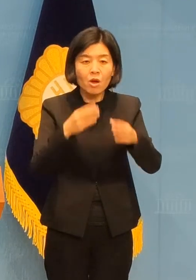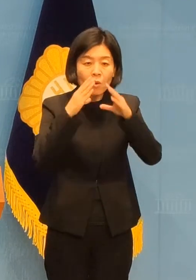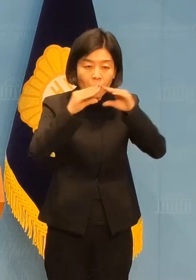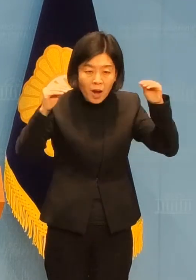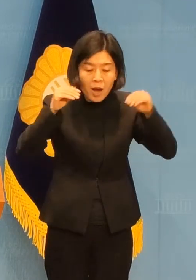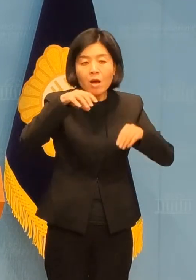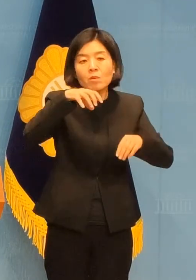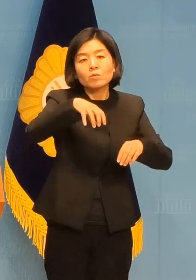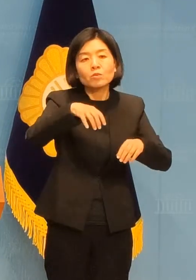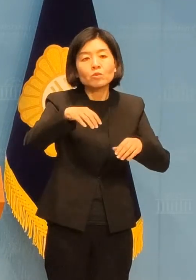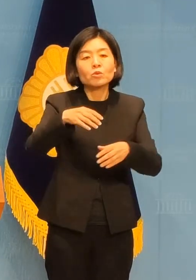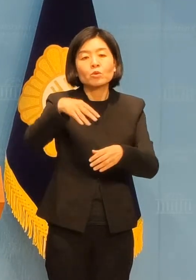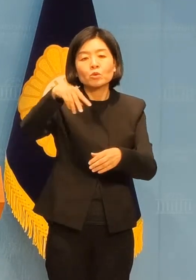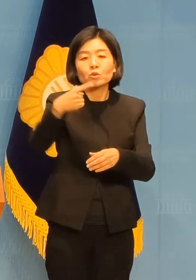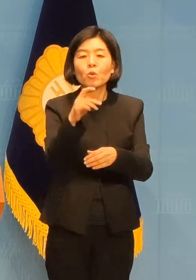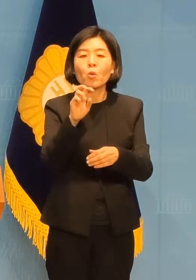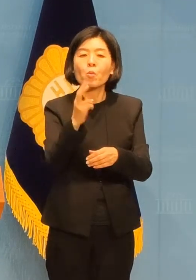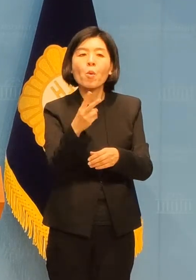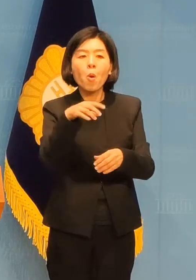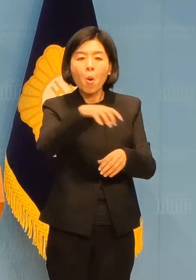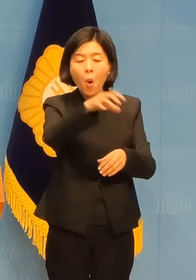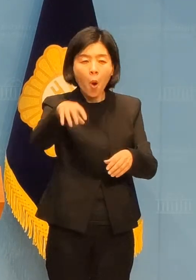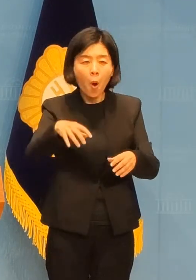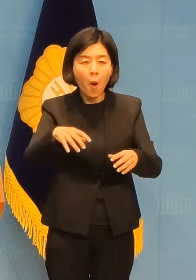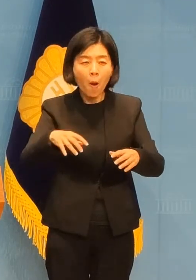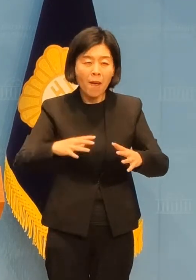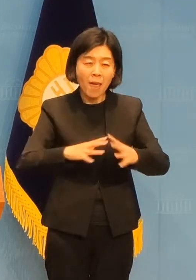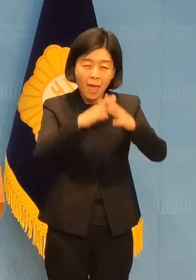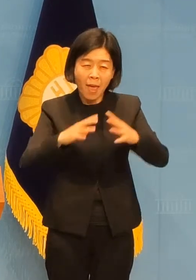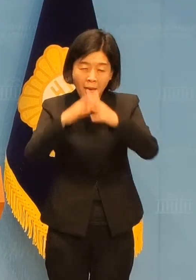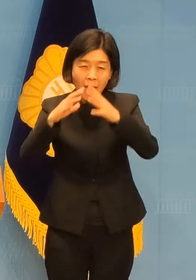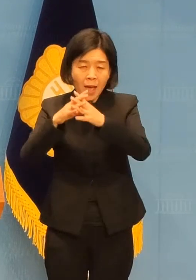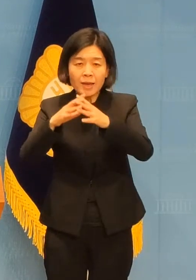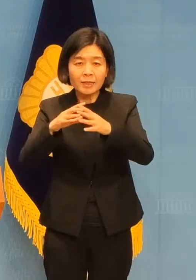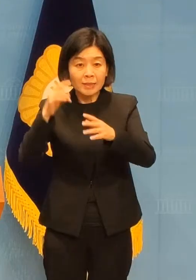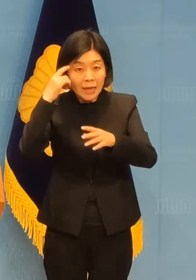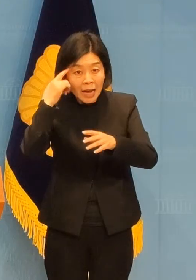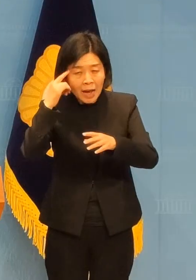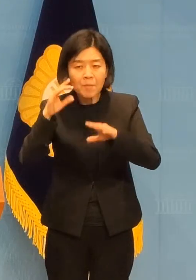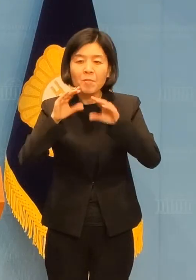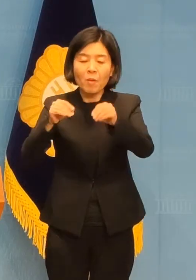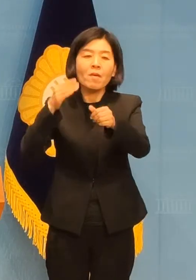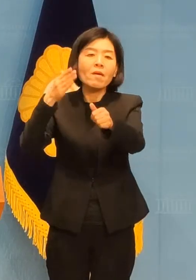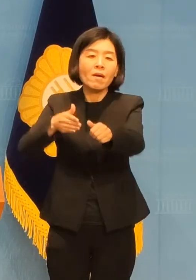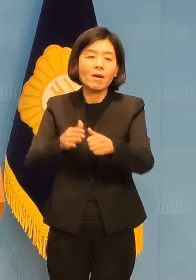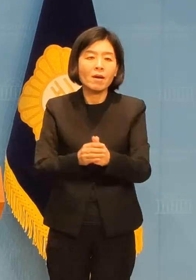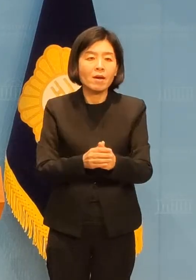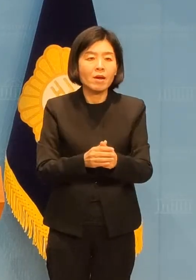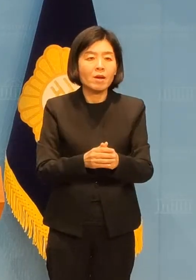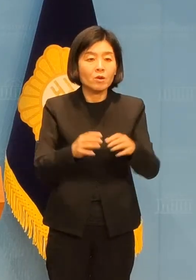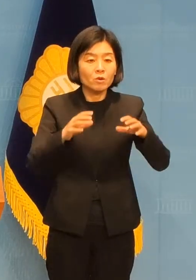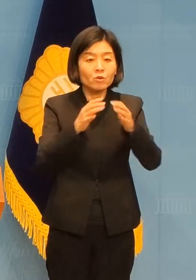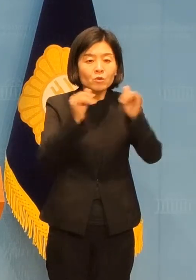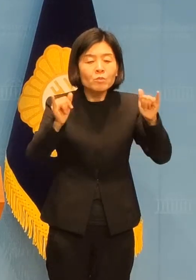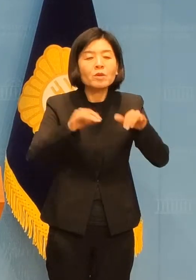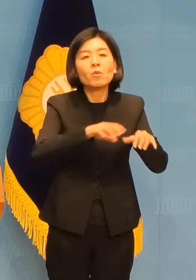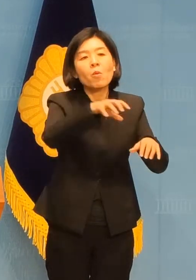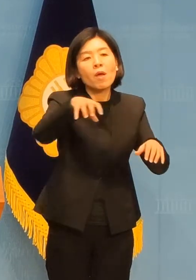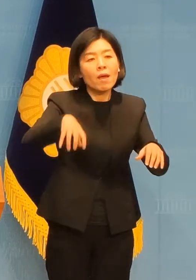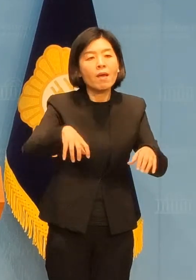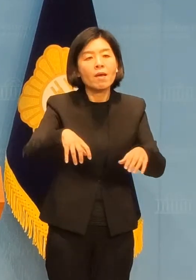멈춰라. 오세훈 서울시장의 개발 욕구가 국민공간 광화문과 종묘 앞을 파헤치고